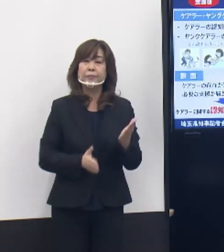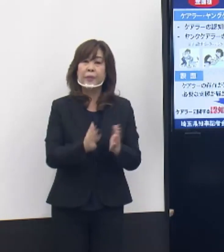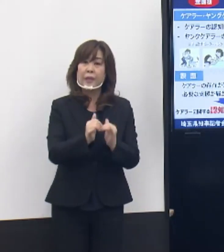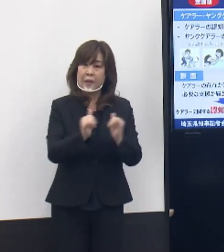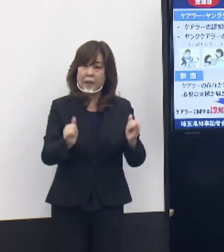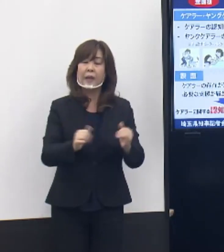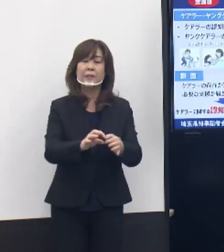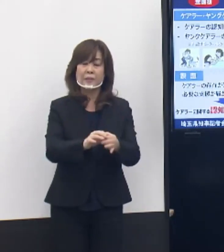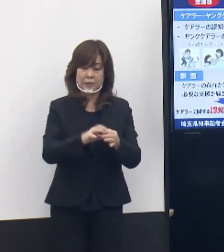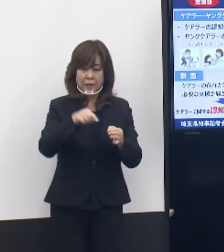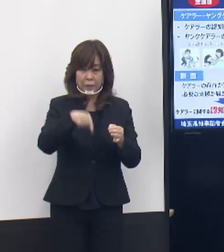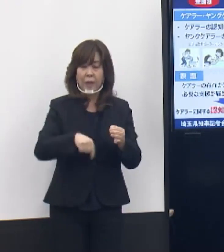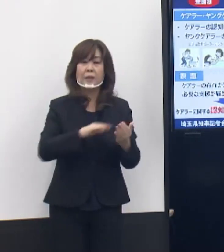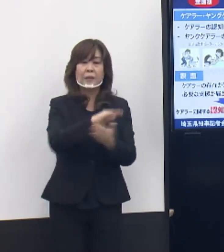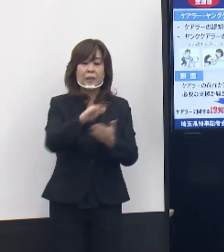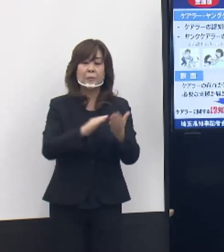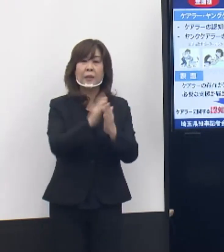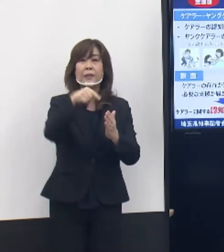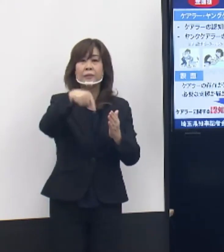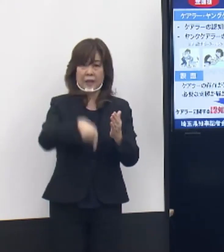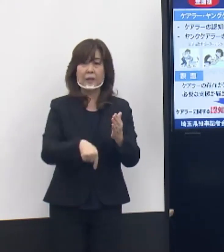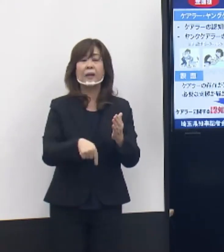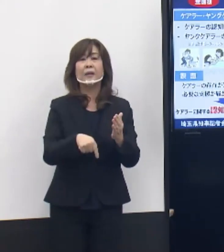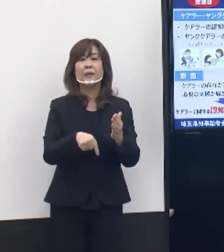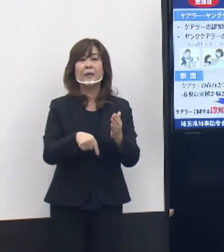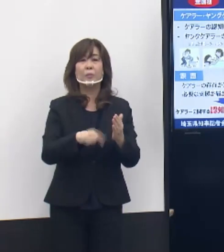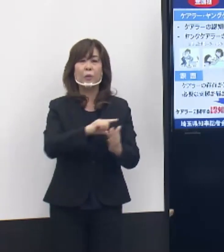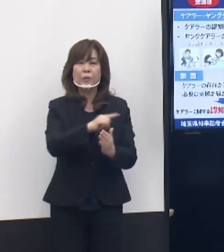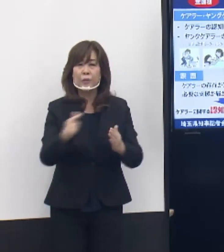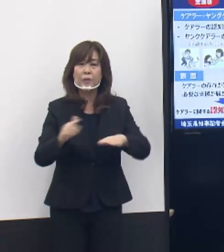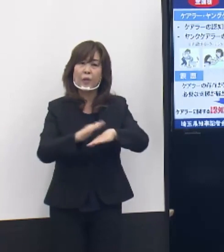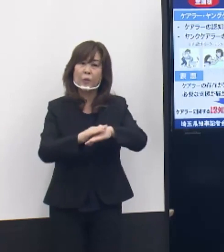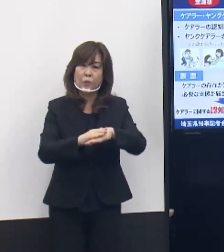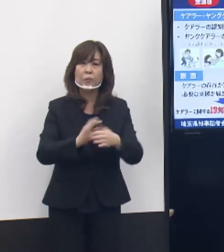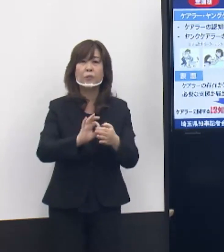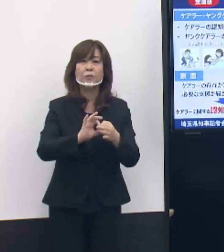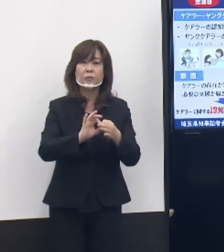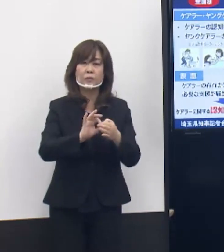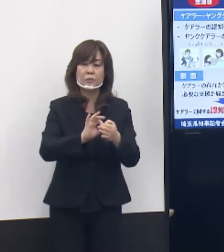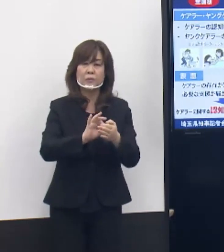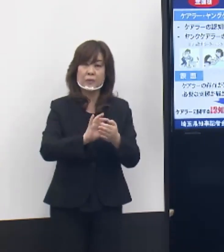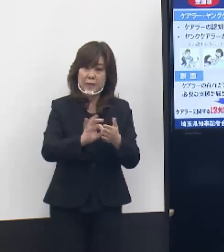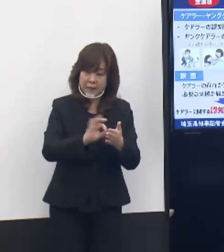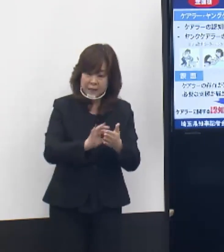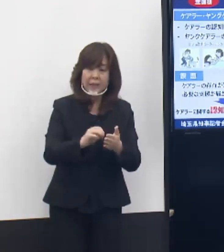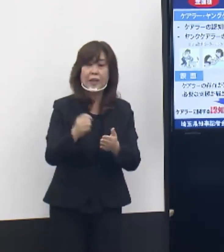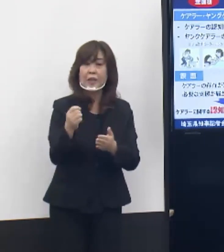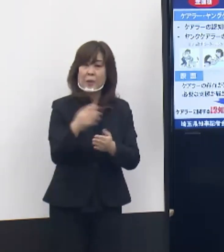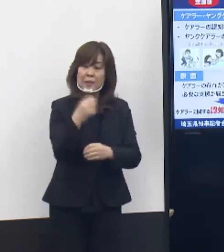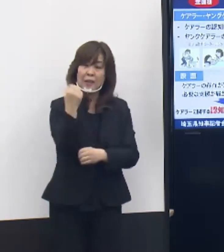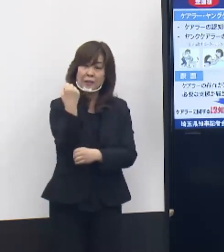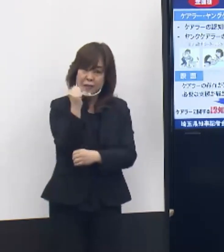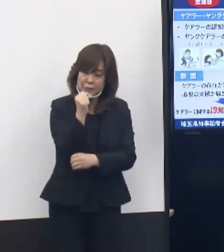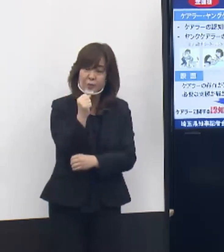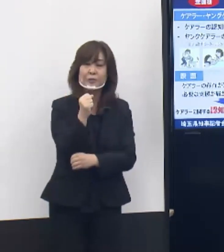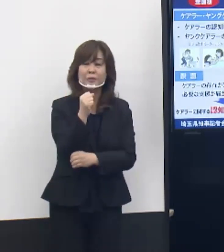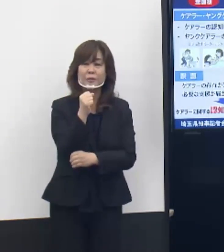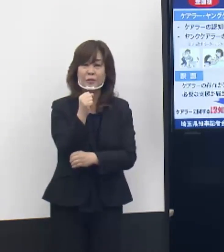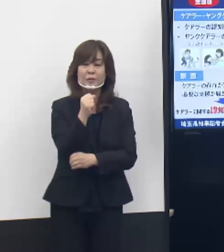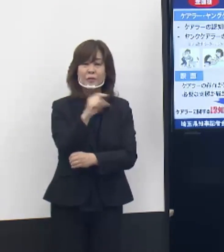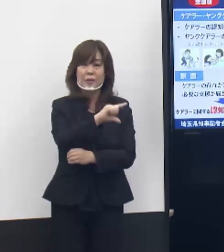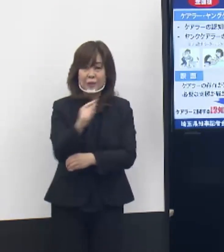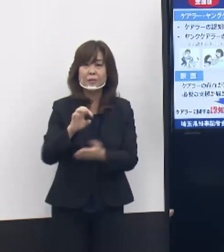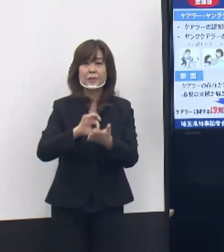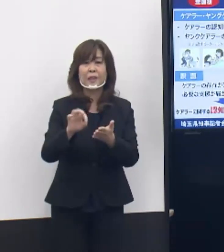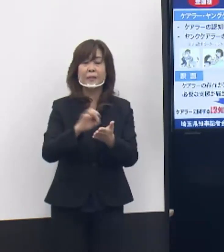玉県においてもさまざまな形でこれまでも報道の機関にもご協力をいただいて周知に努めてまい